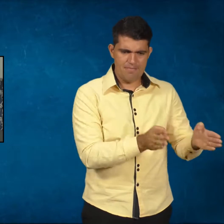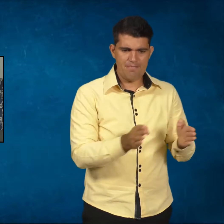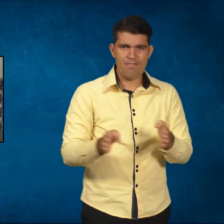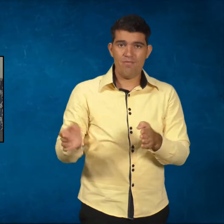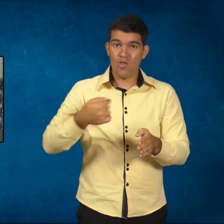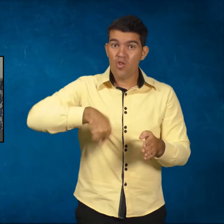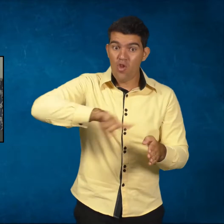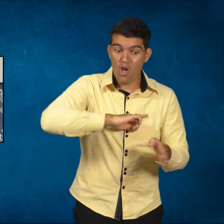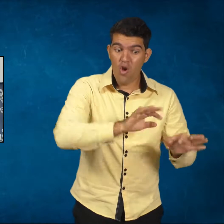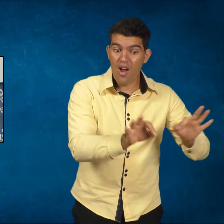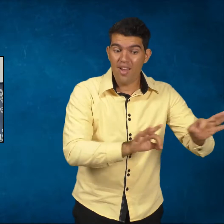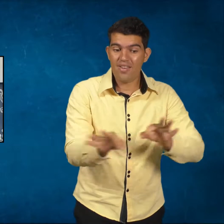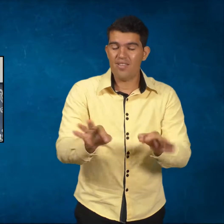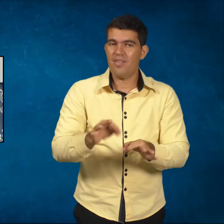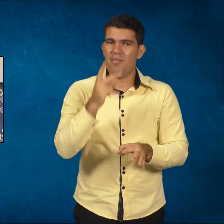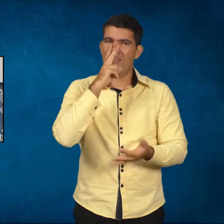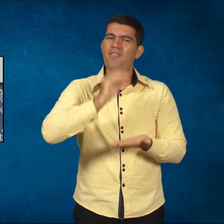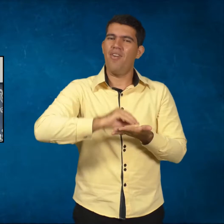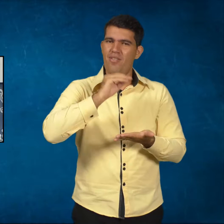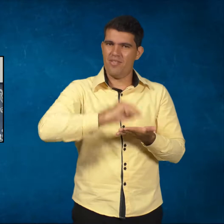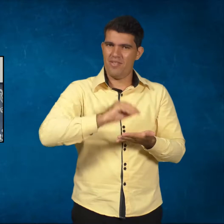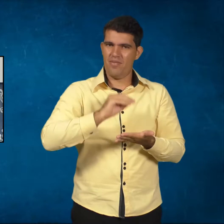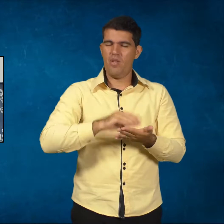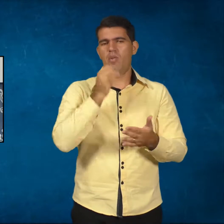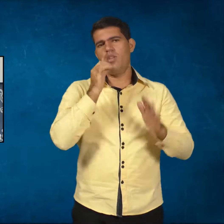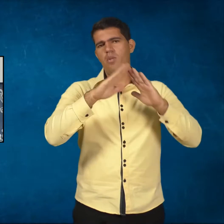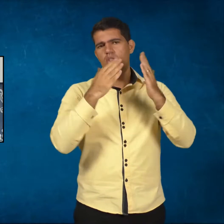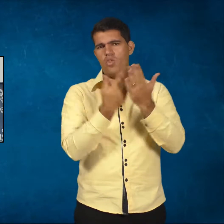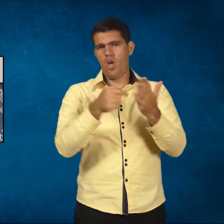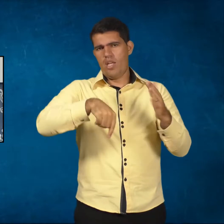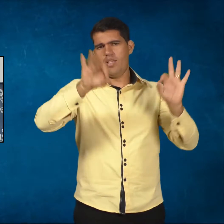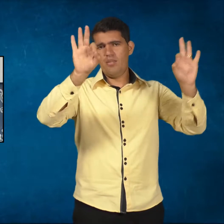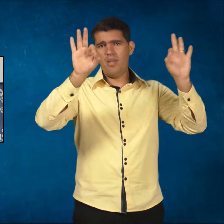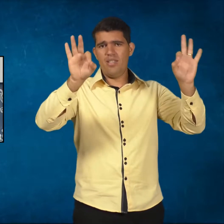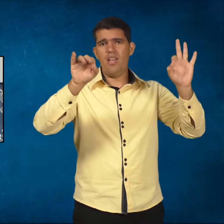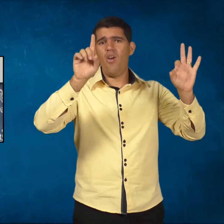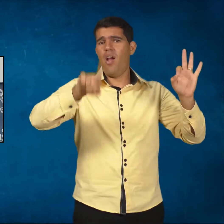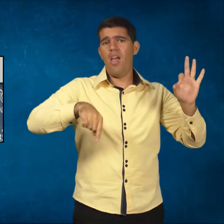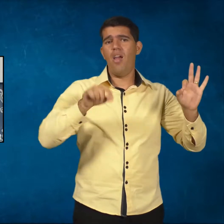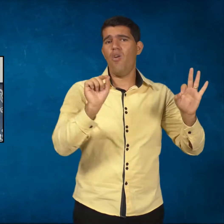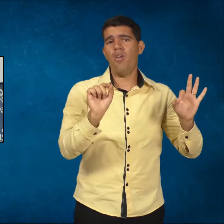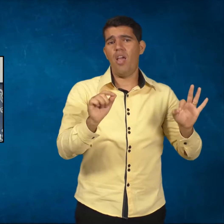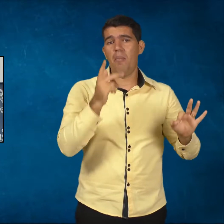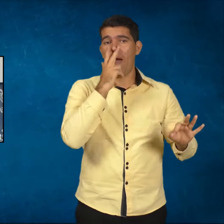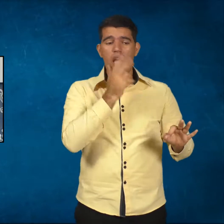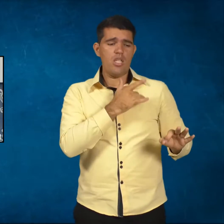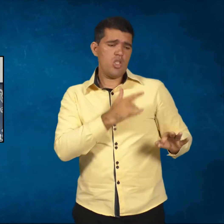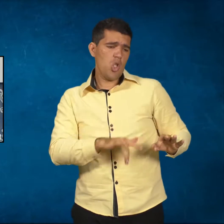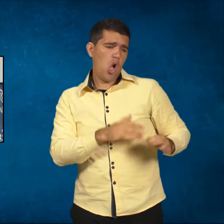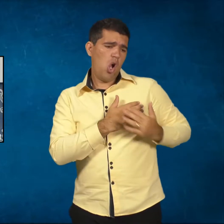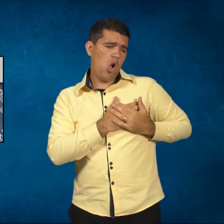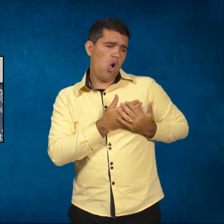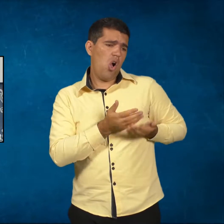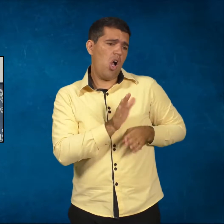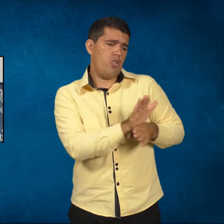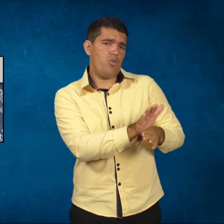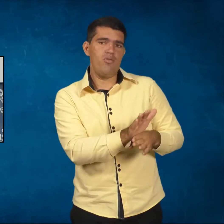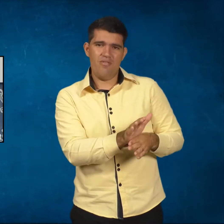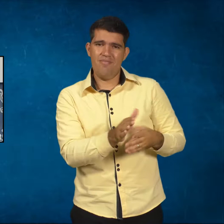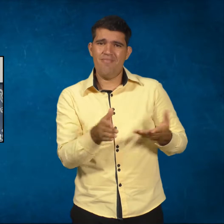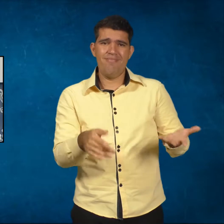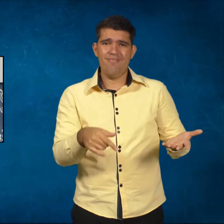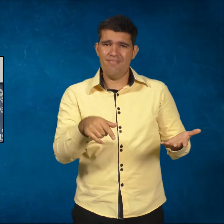a gente deixa a desejar. Por exemplo, escola especial no Brasil é filantropia. Tá? Então, se eu tenho